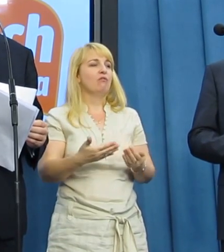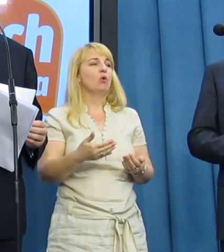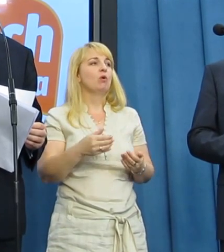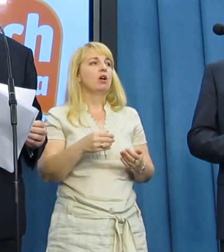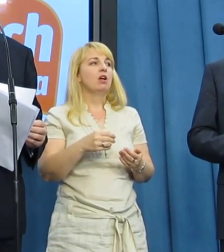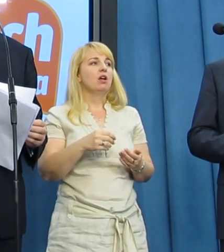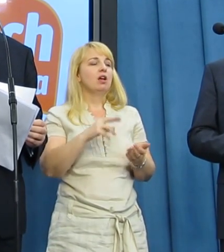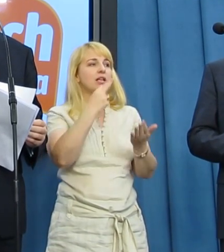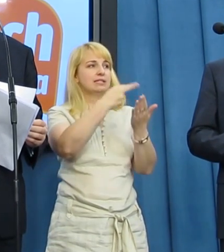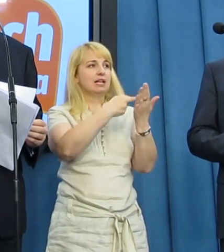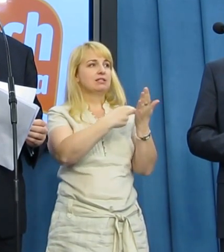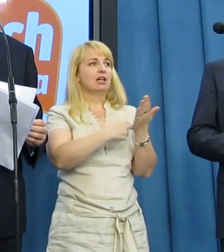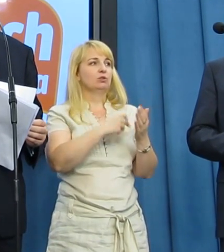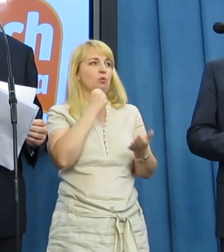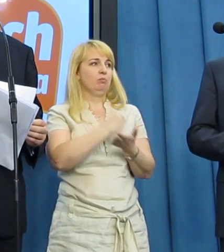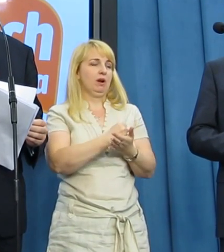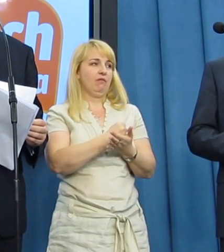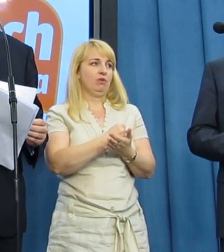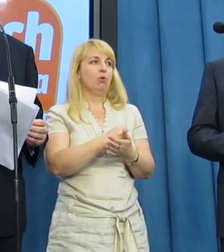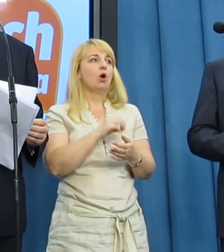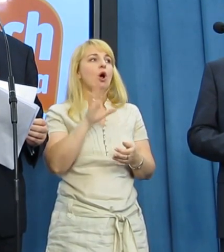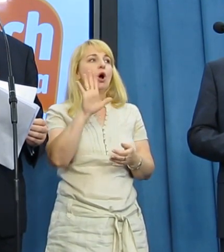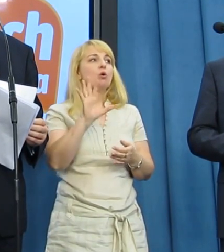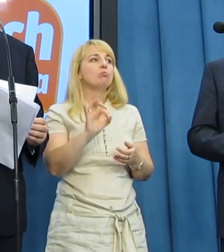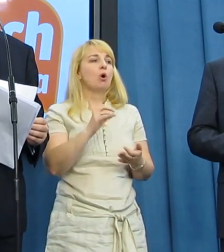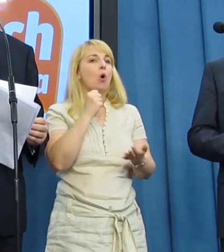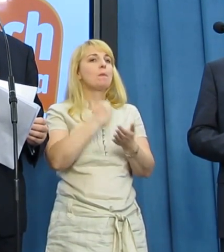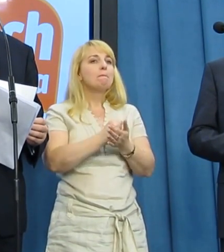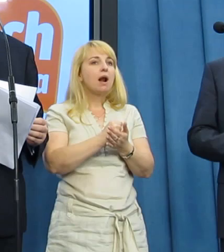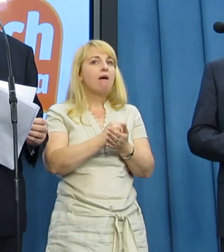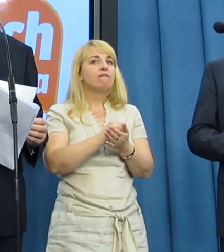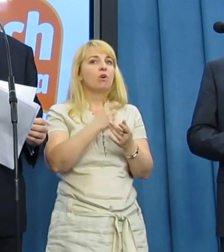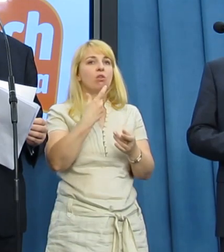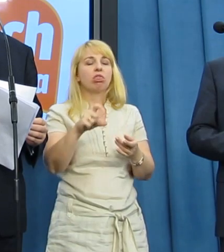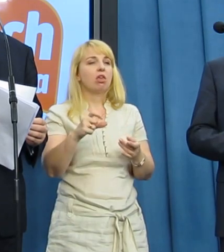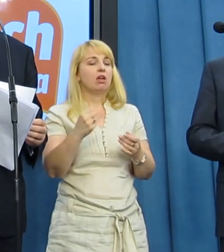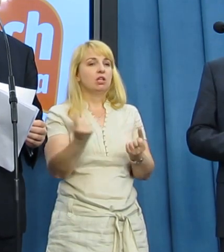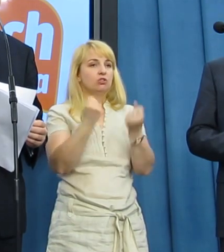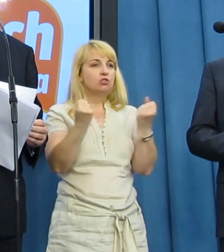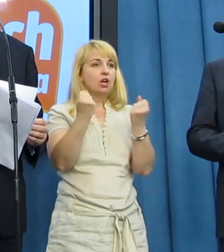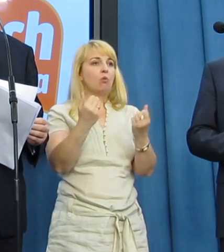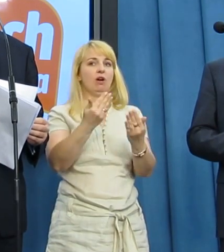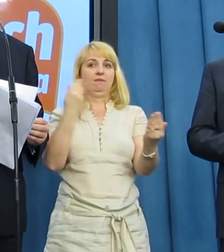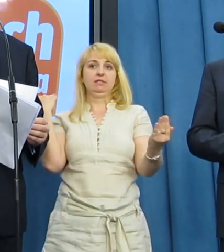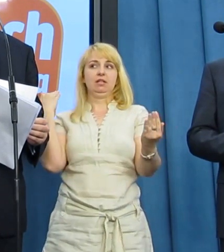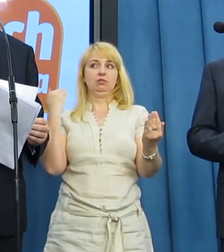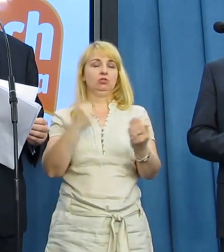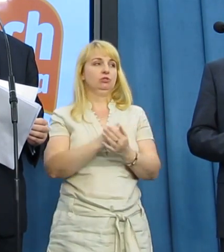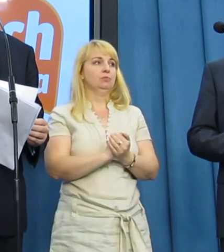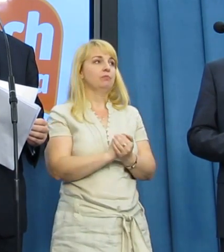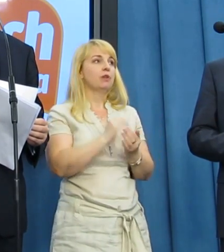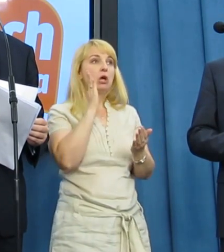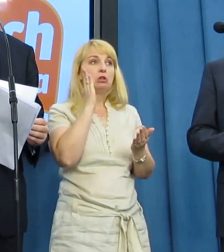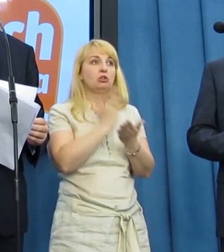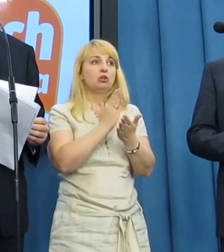fundamentalną zasadą prawną, że prawo wstecz nie ma działać tylko w wyjątkowych przypadkach.